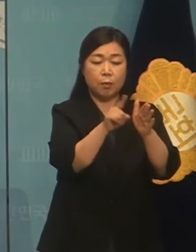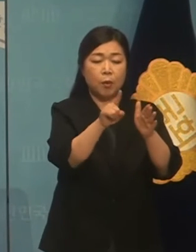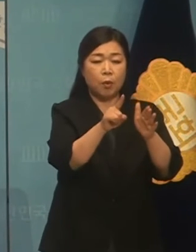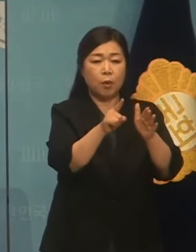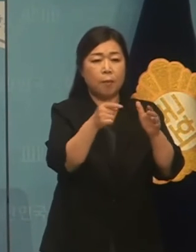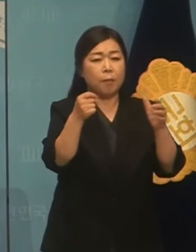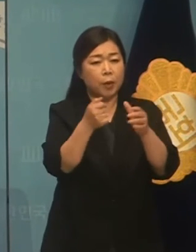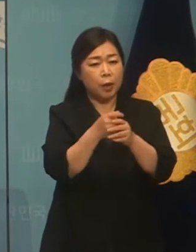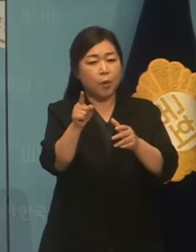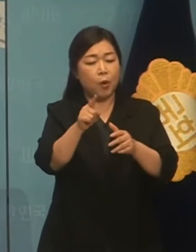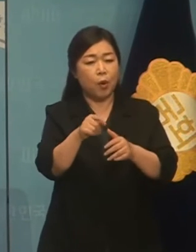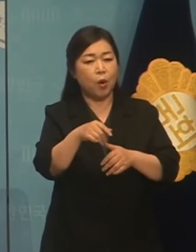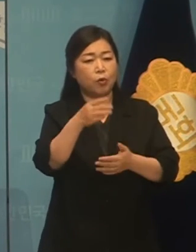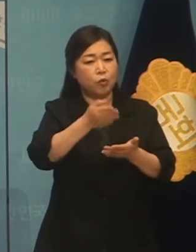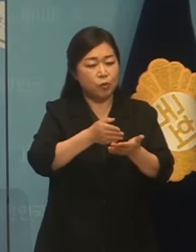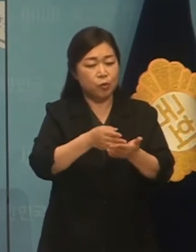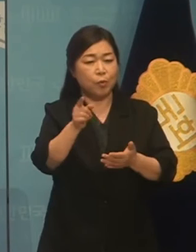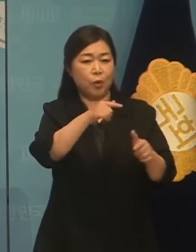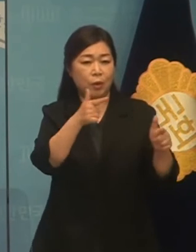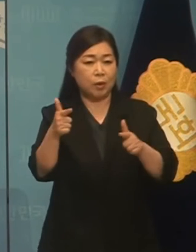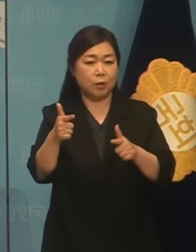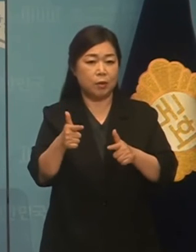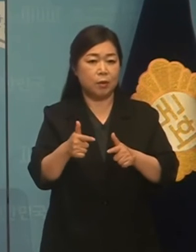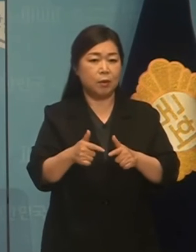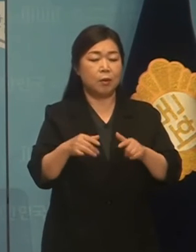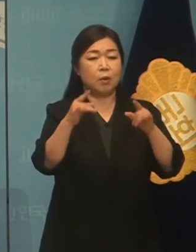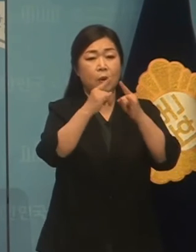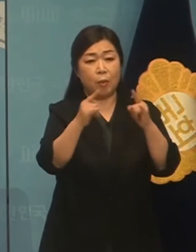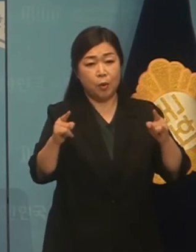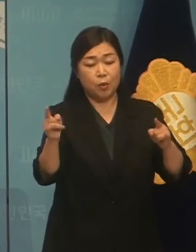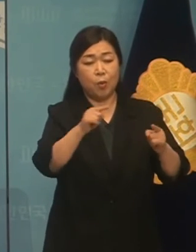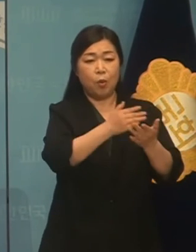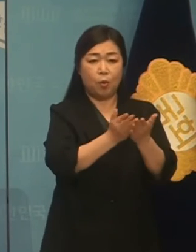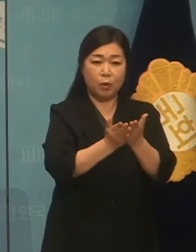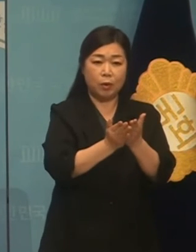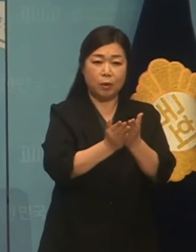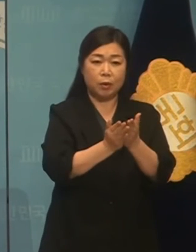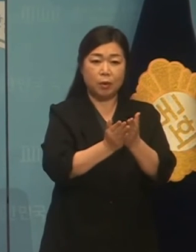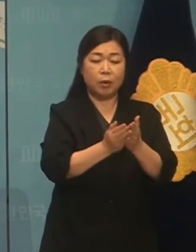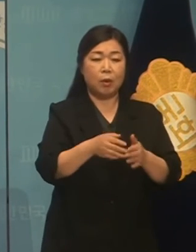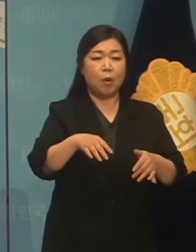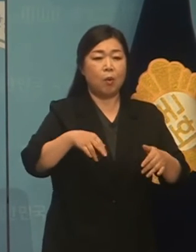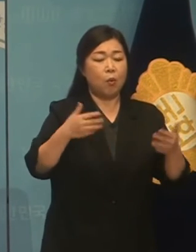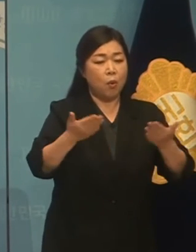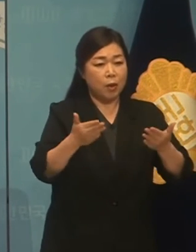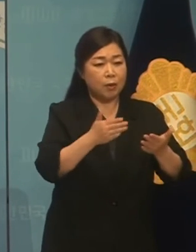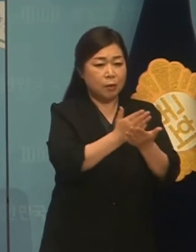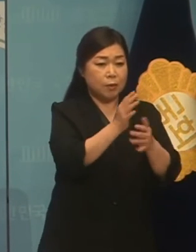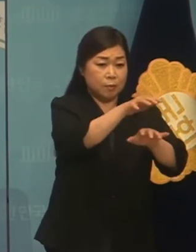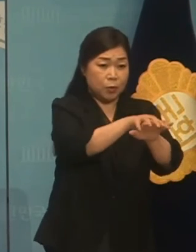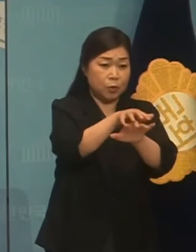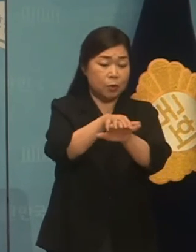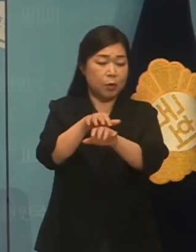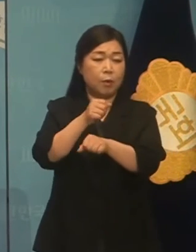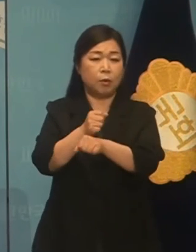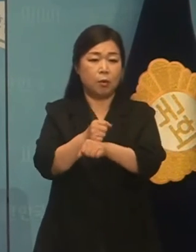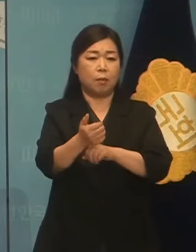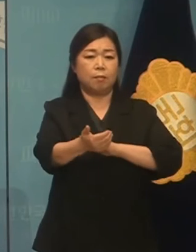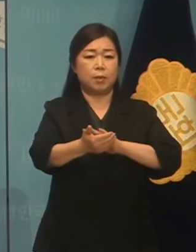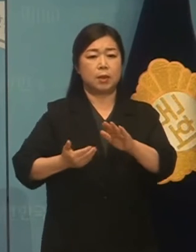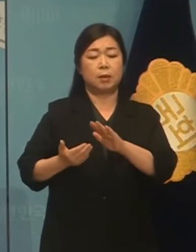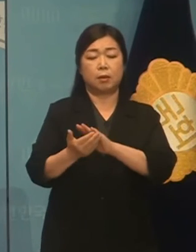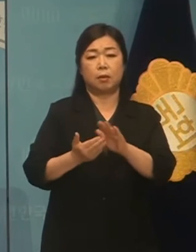국힘, 뉴스 국힘, 캠퍼스 국힘, 워킹 국힘을 조직하여